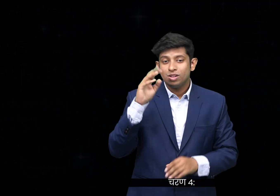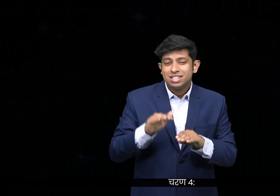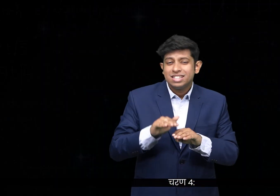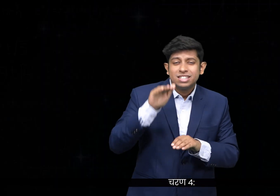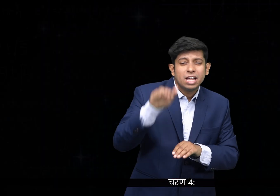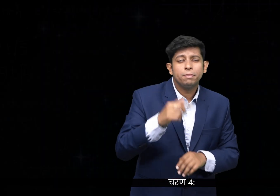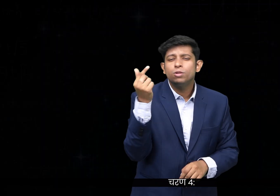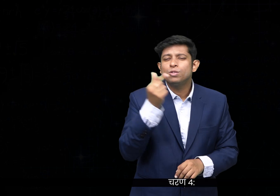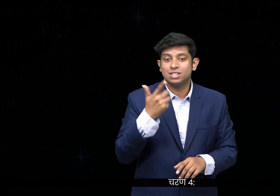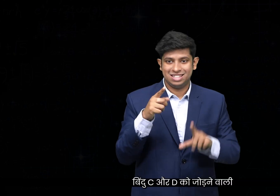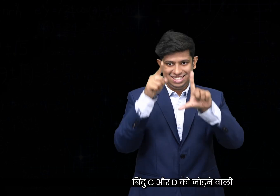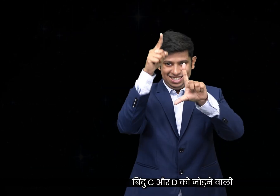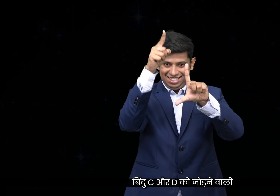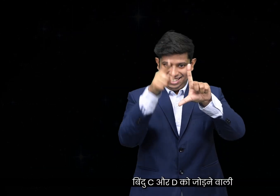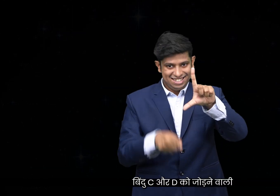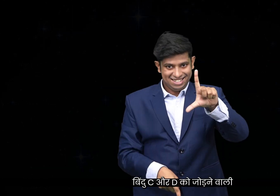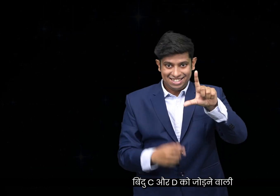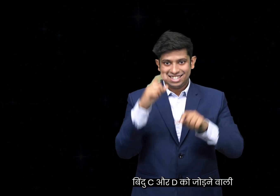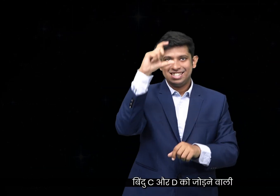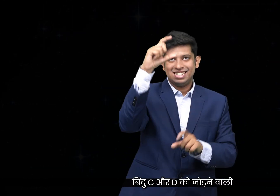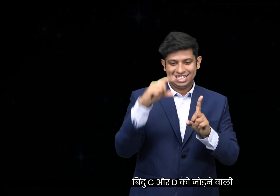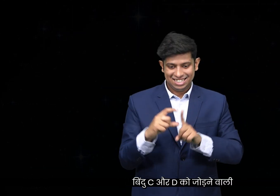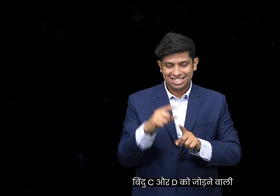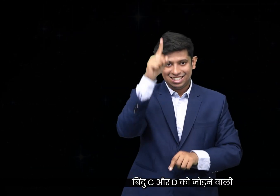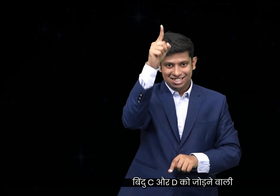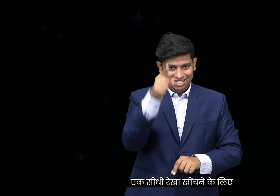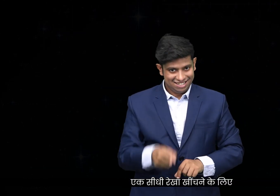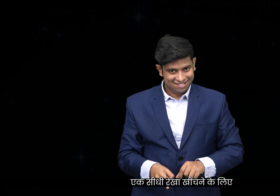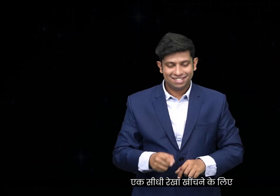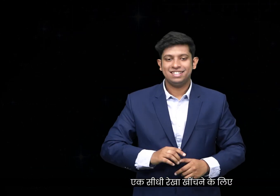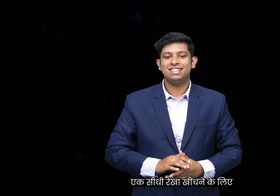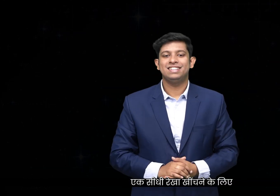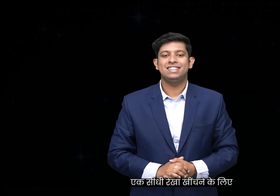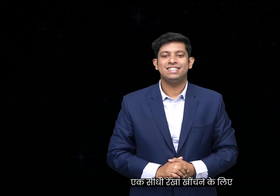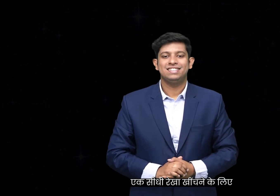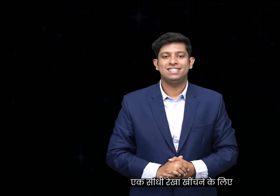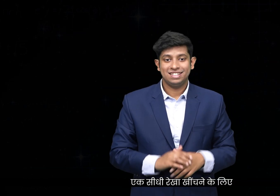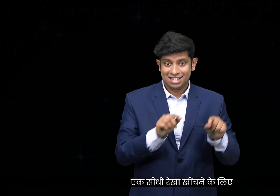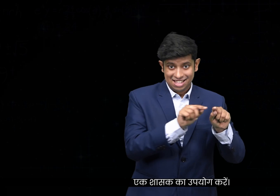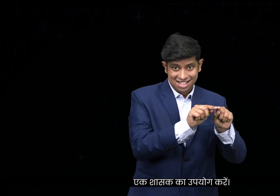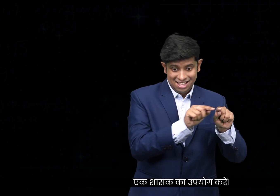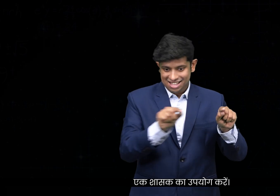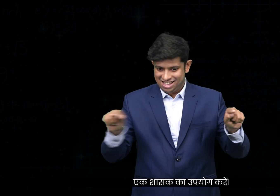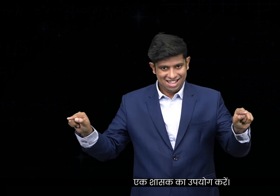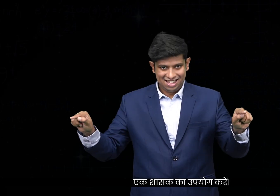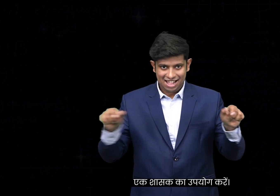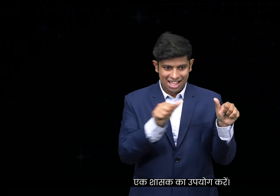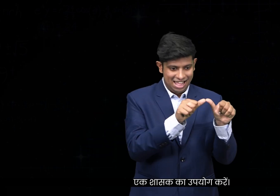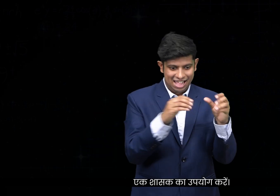चरण 4, बिंदु C और D को जोड़ने वाली एक सीधी रेखा खींचने के लिए एक शासक